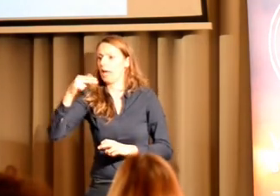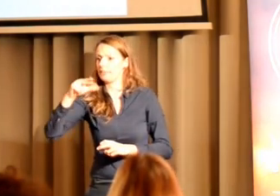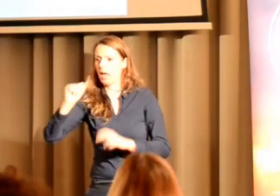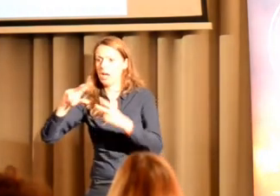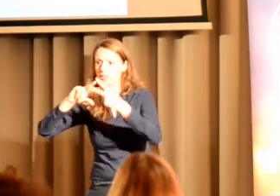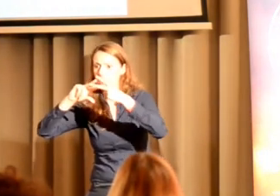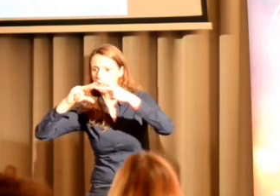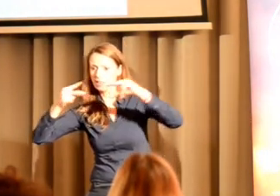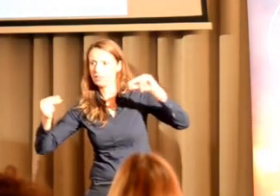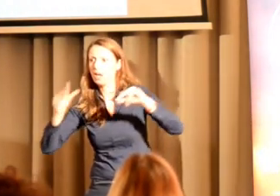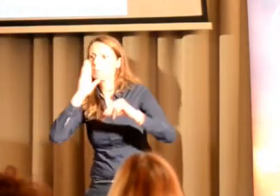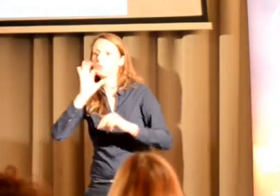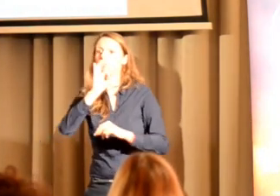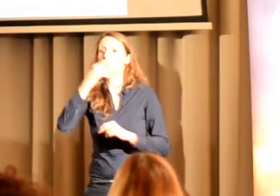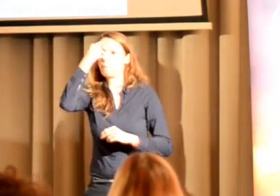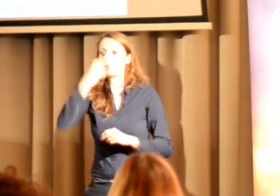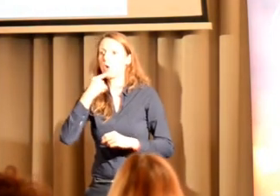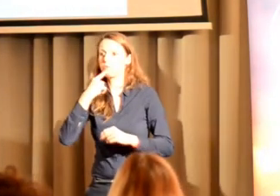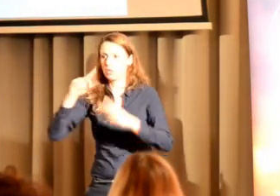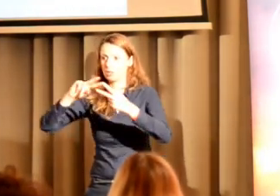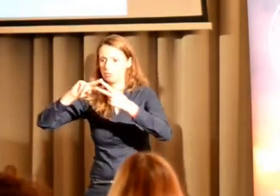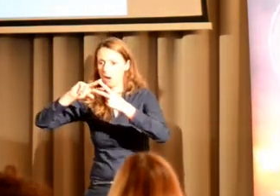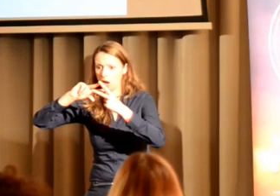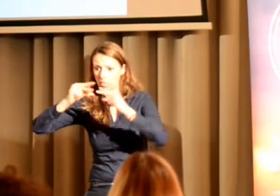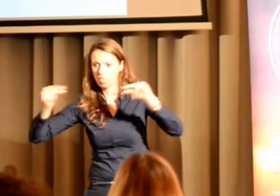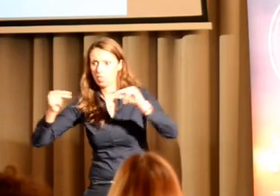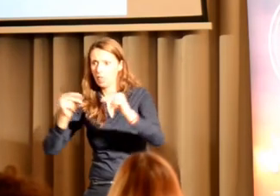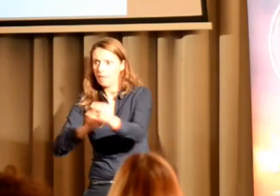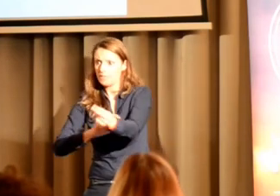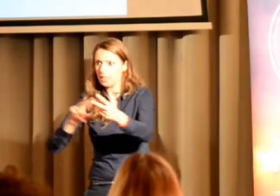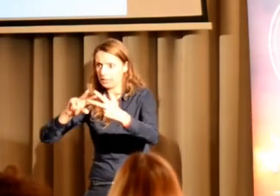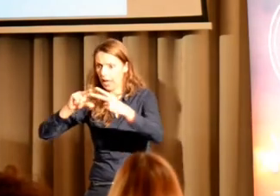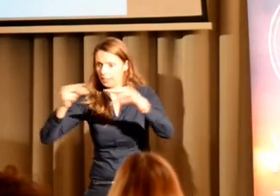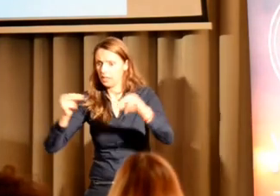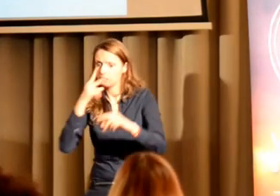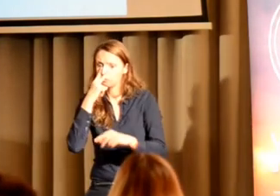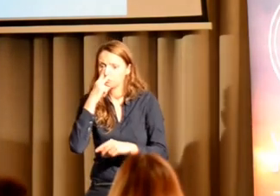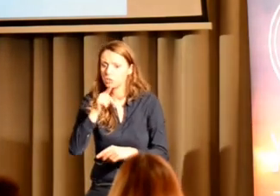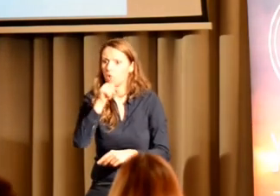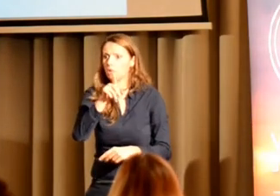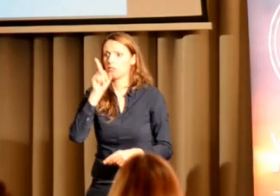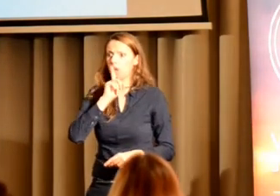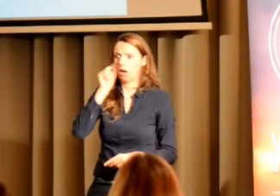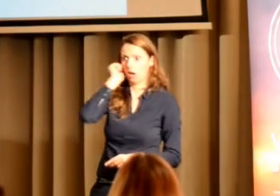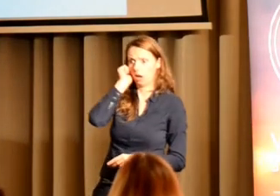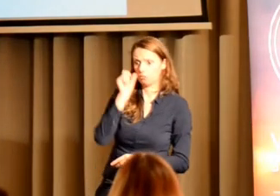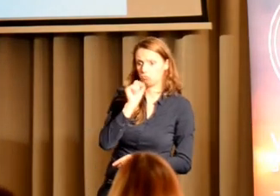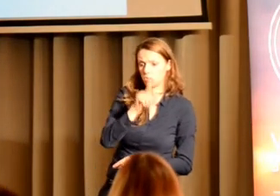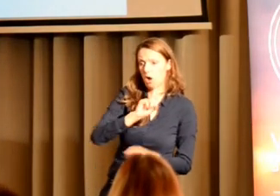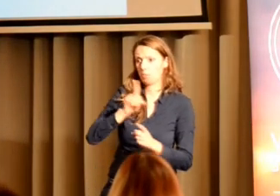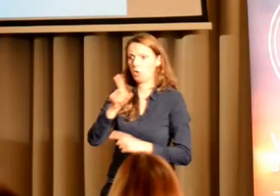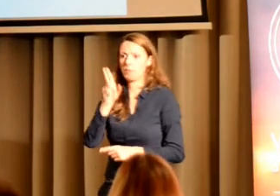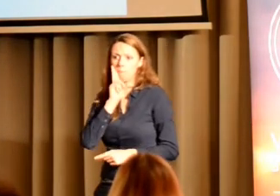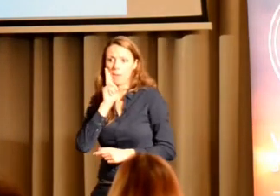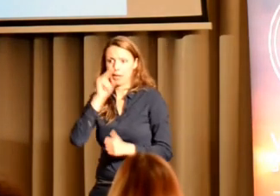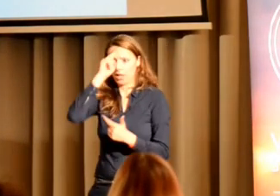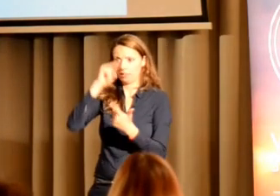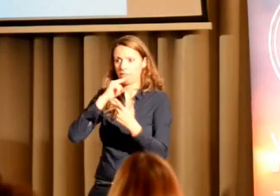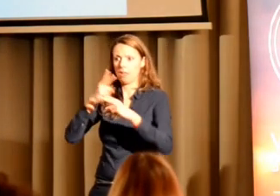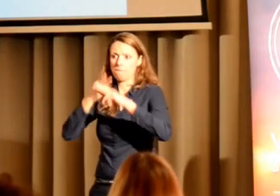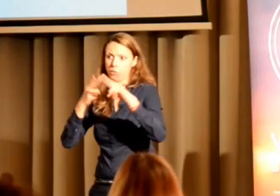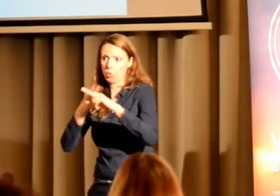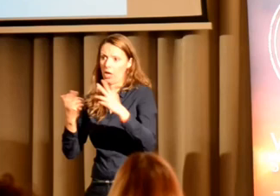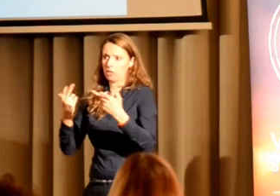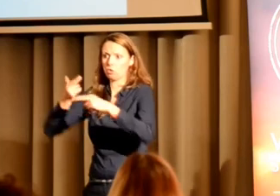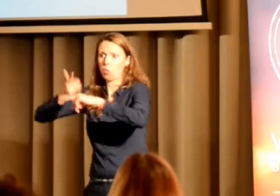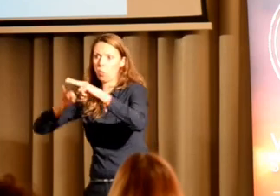genetycznemu ja nie tylko wiem, jakiej płci był ten wilk, ale także czy jest mamą, tatą, wujkiem, kuzynem i